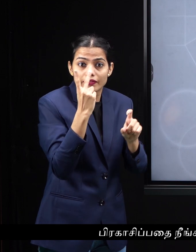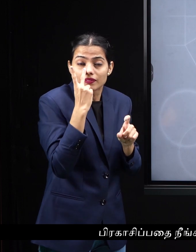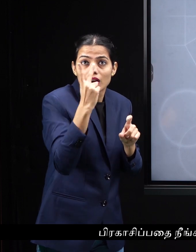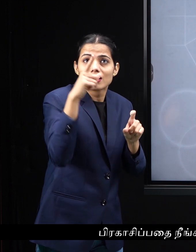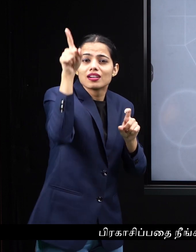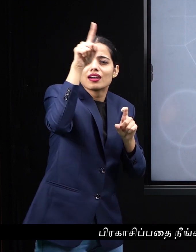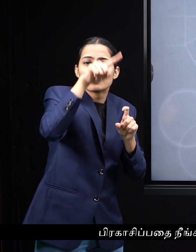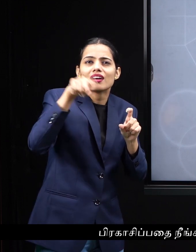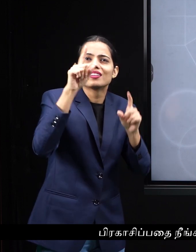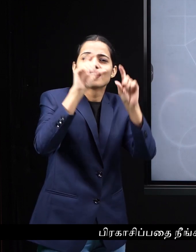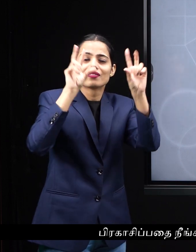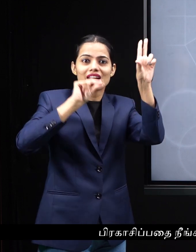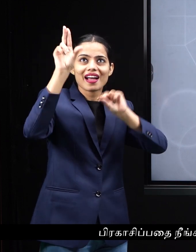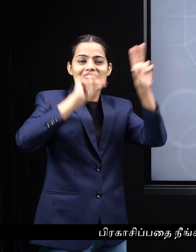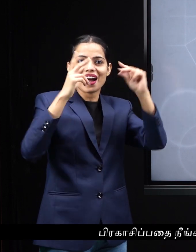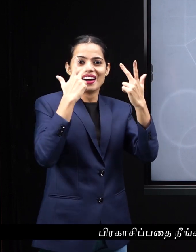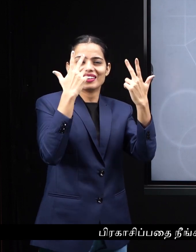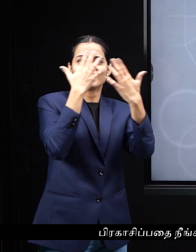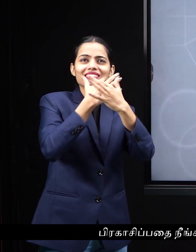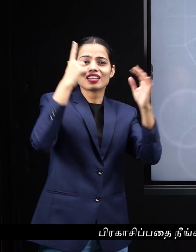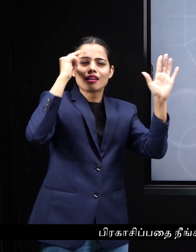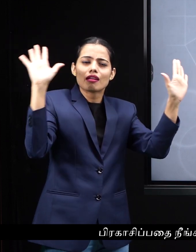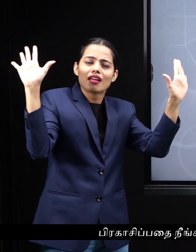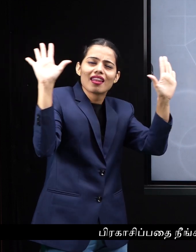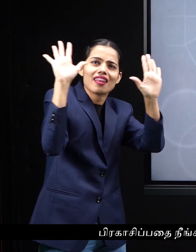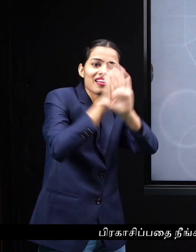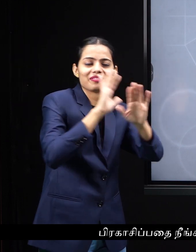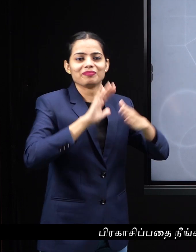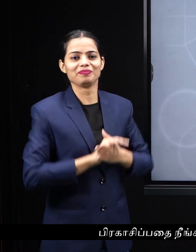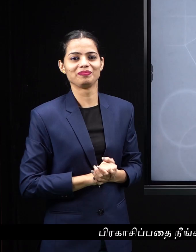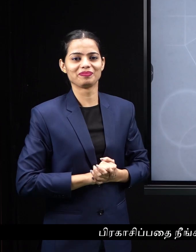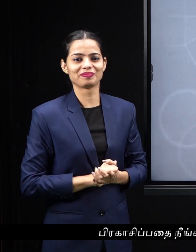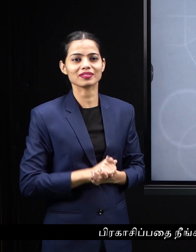சந்திரன் வானத்தில் பிரகாசமாக பிரகாசிப்பதை நீங்கள் கவனிக்கிறீர்கள்.